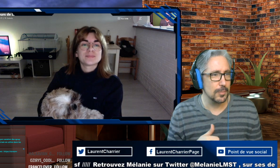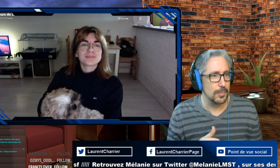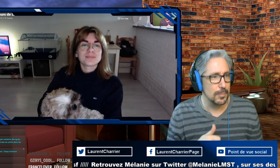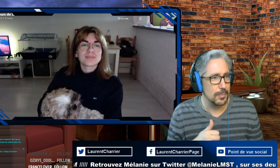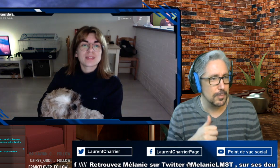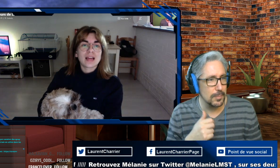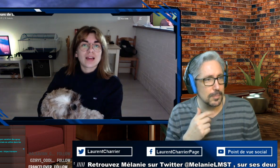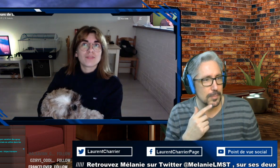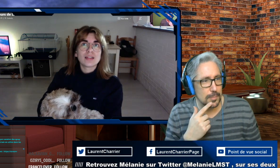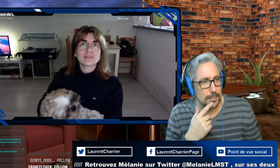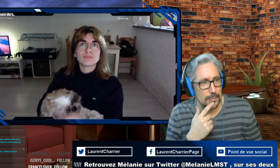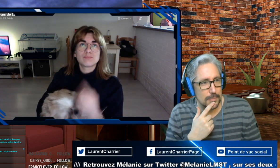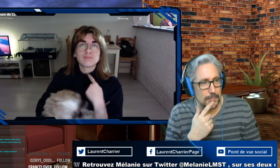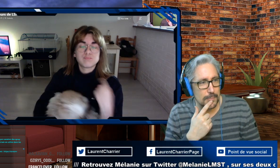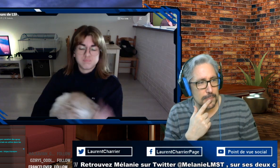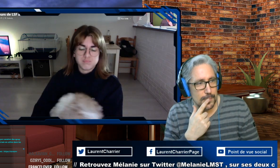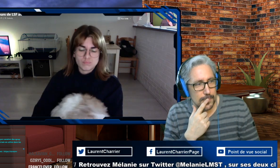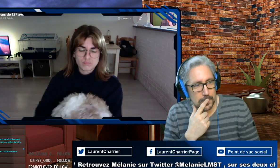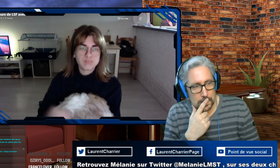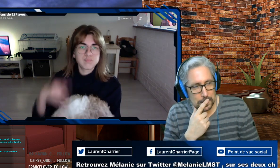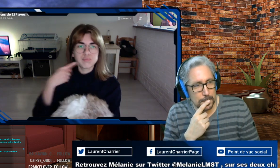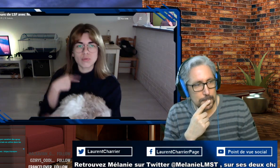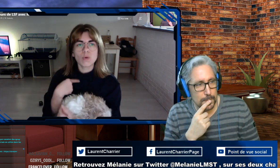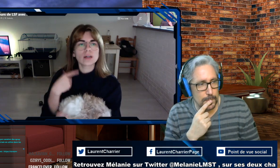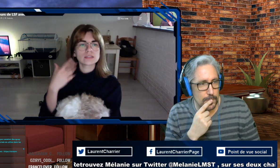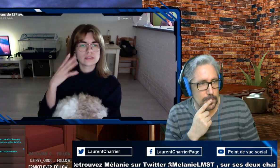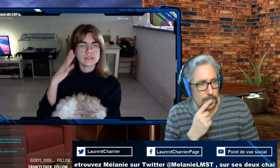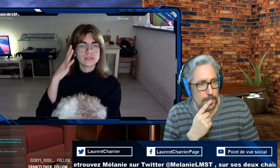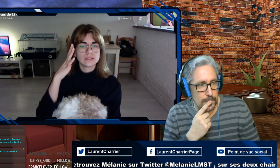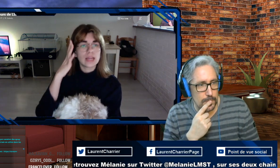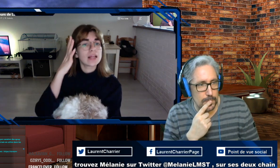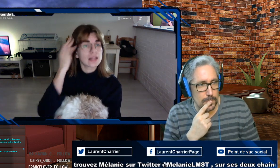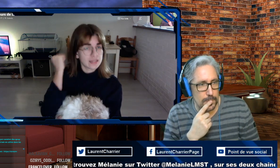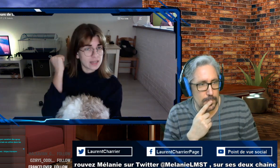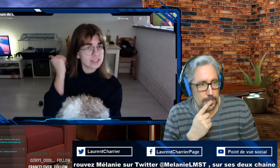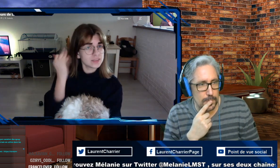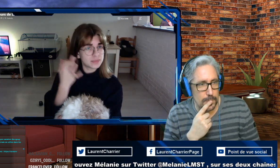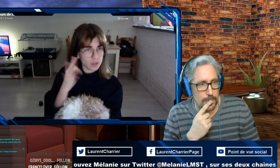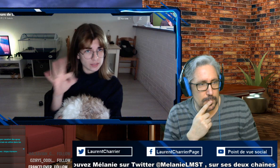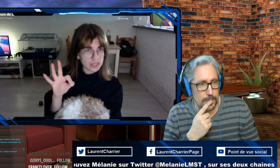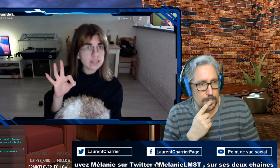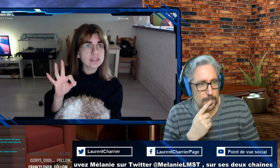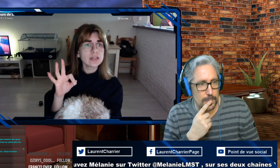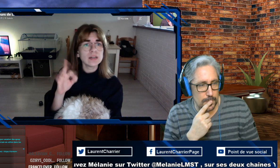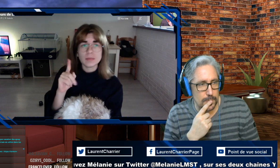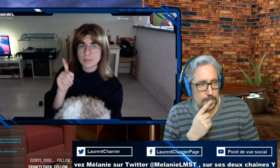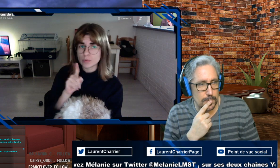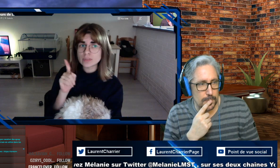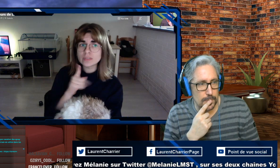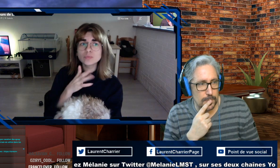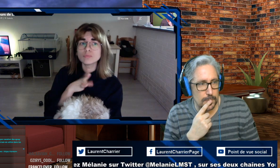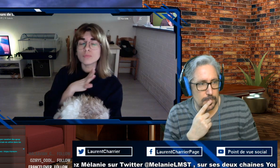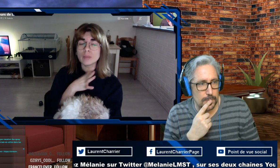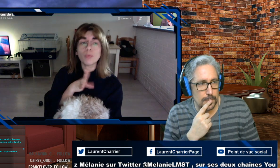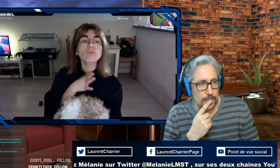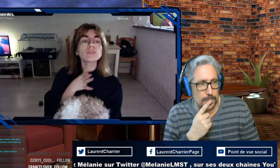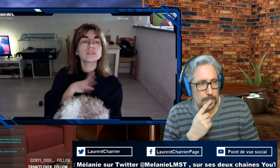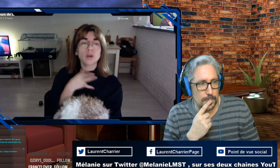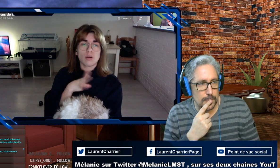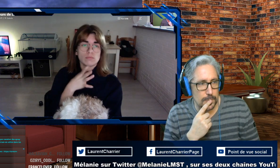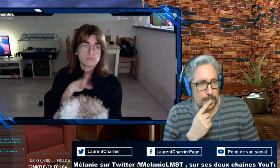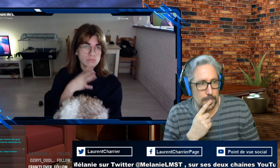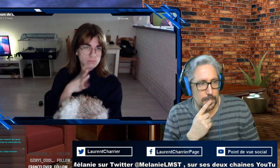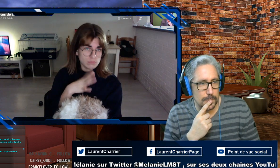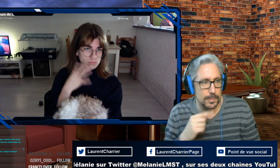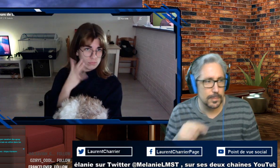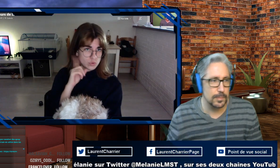bon. Peut-être pour moi, c'est l'Académie française, mais aussi les